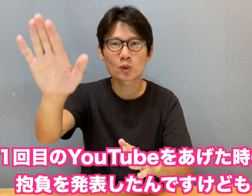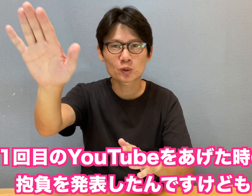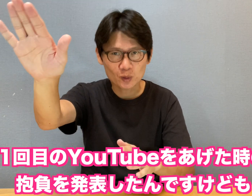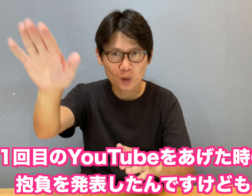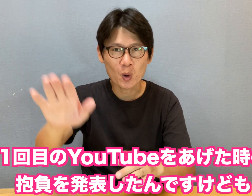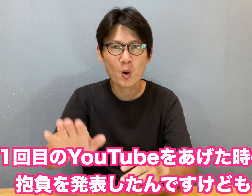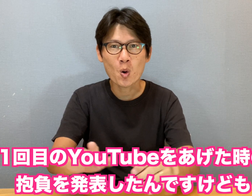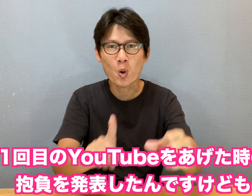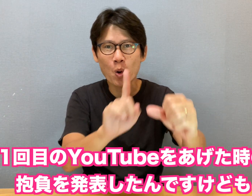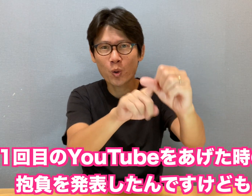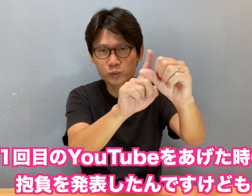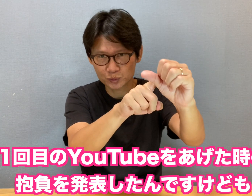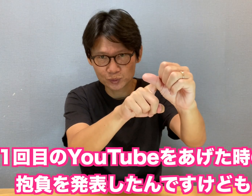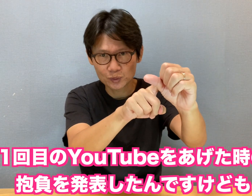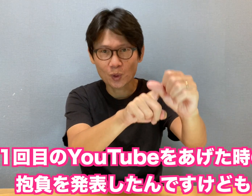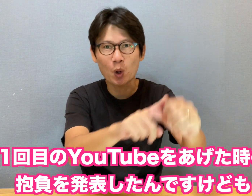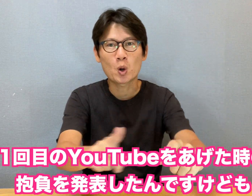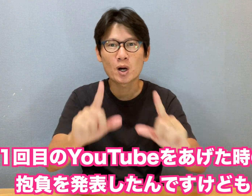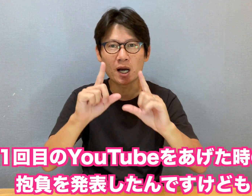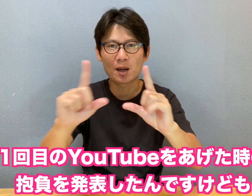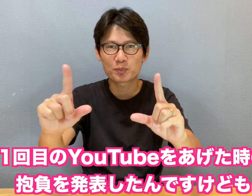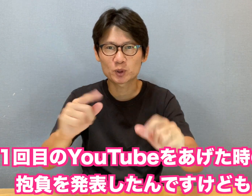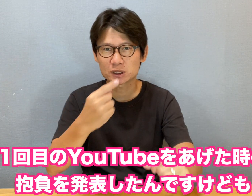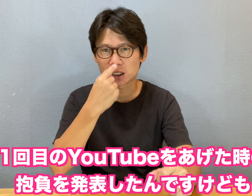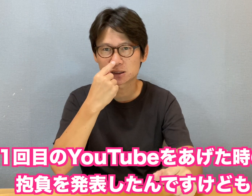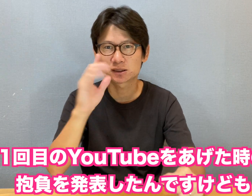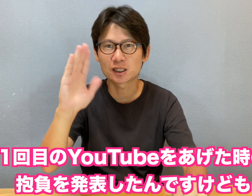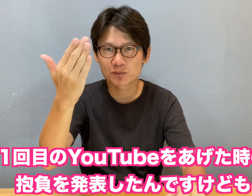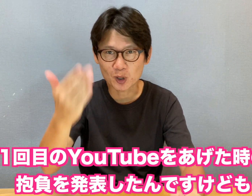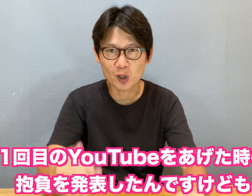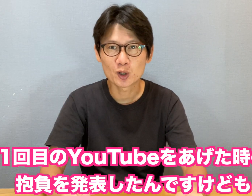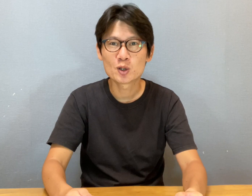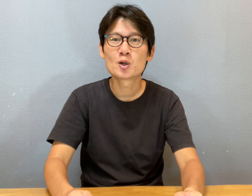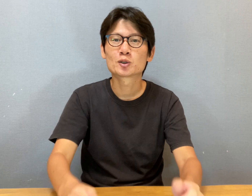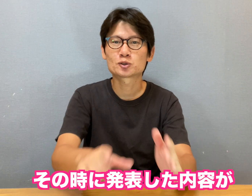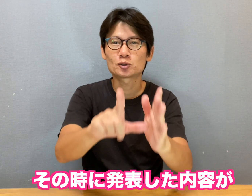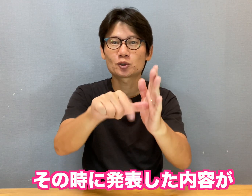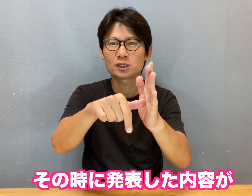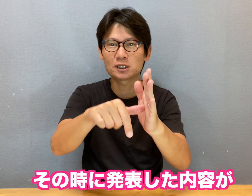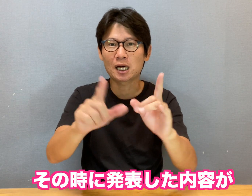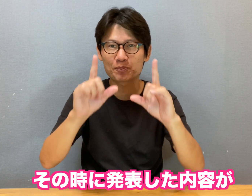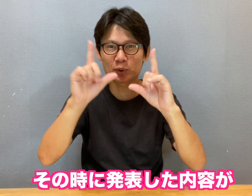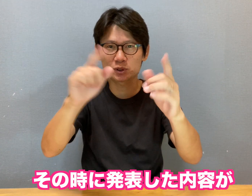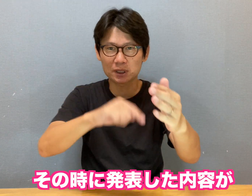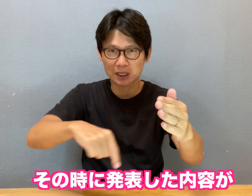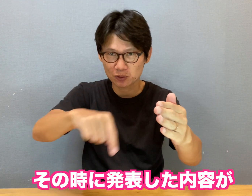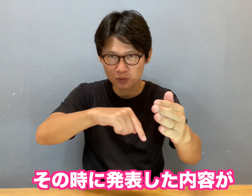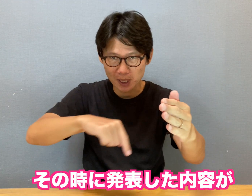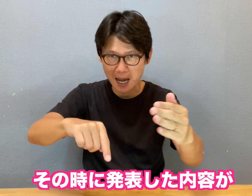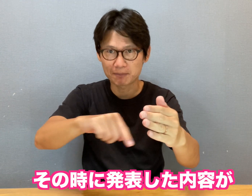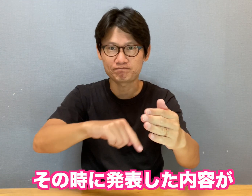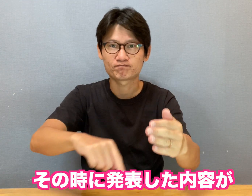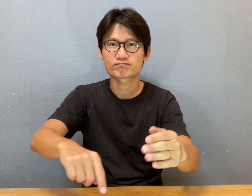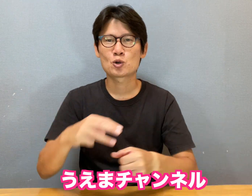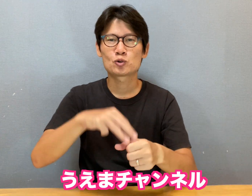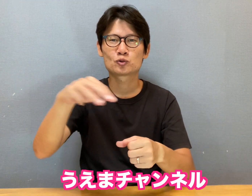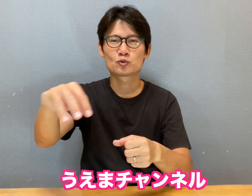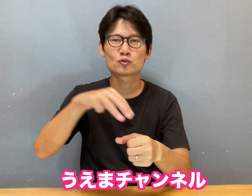後の抱負を発表したんですけれども、その時に発表した内容が、上